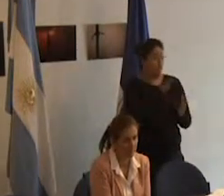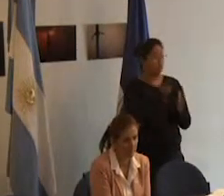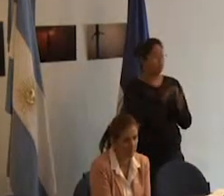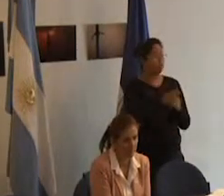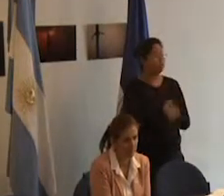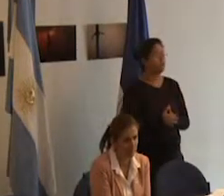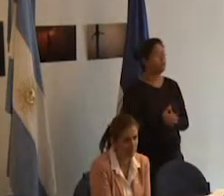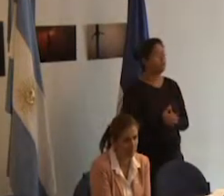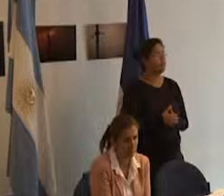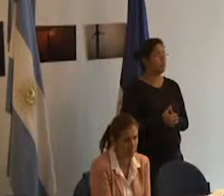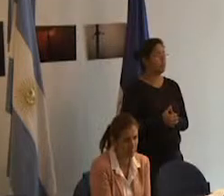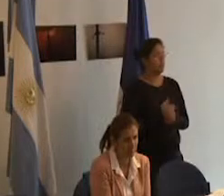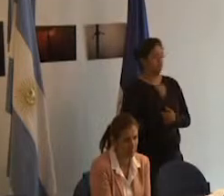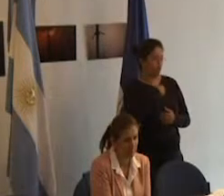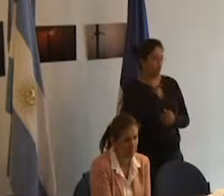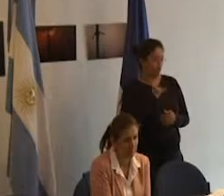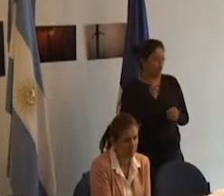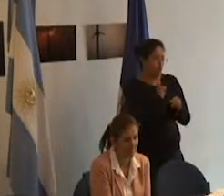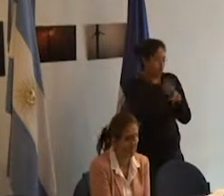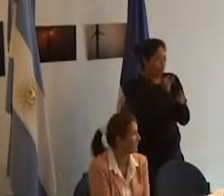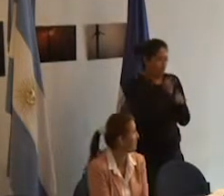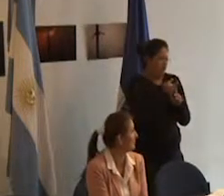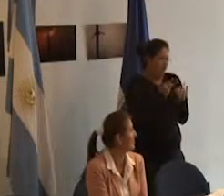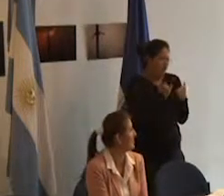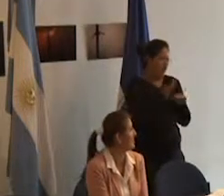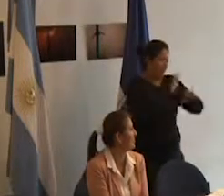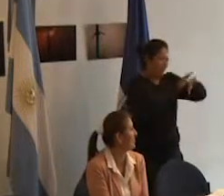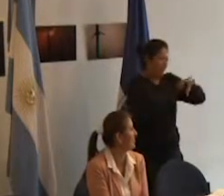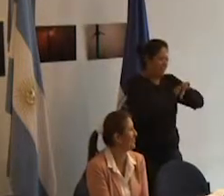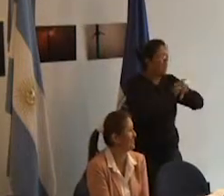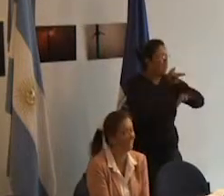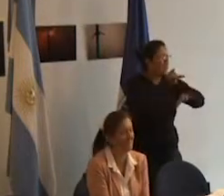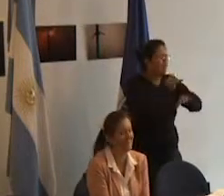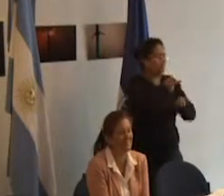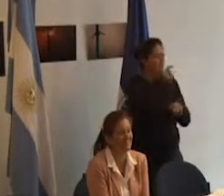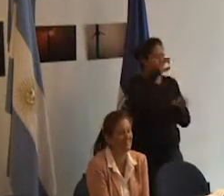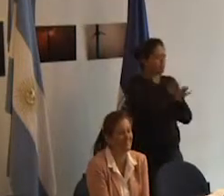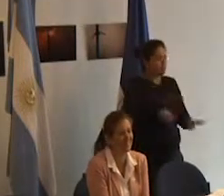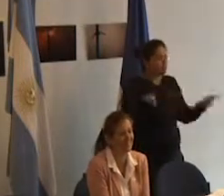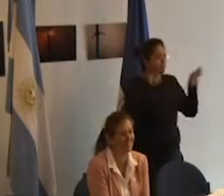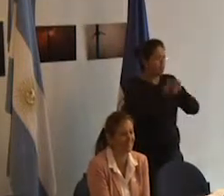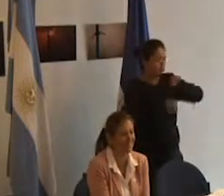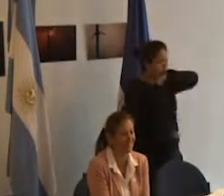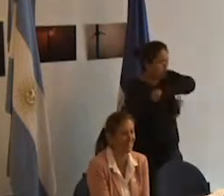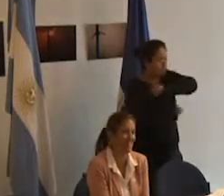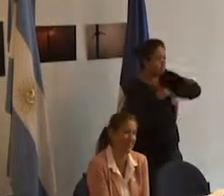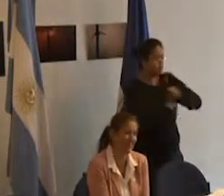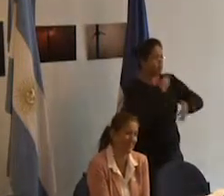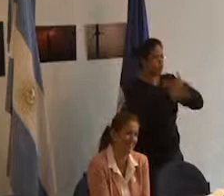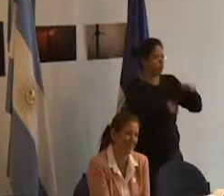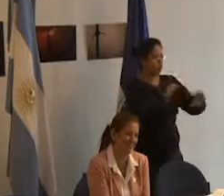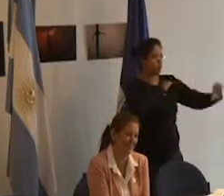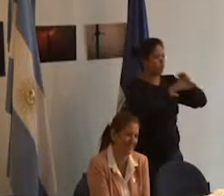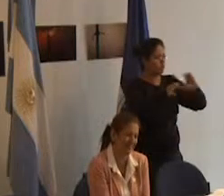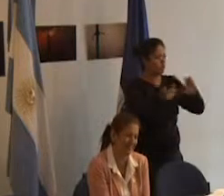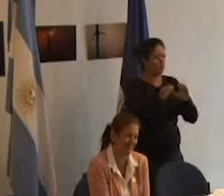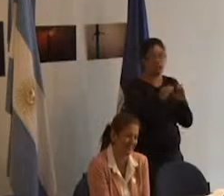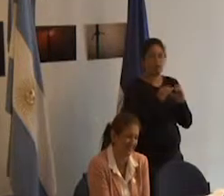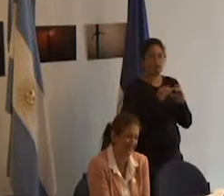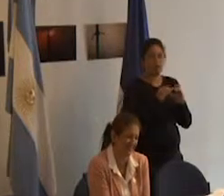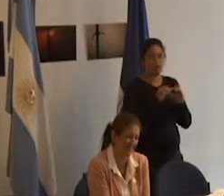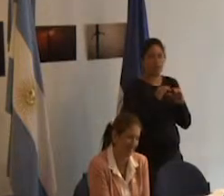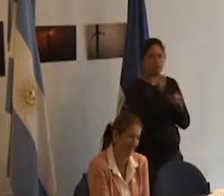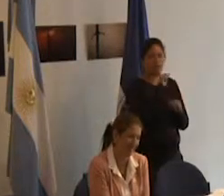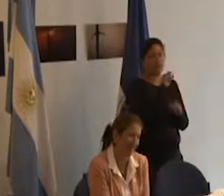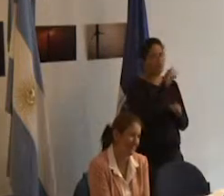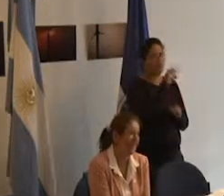central, y lo aprovecho como cuña, y es la necesidad de fortalecerse en procesos como la comunicación aumentativa y